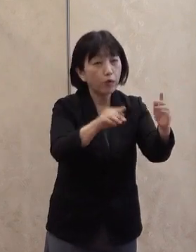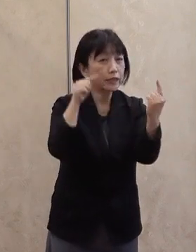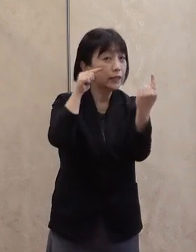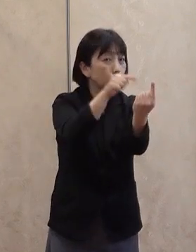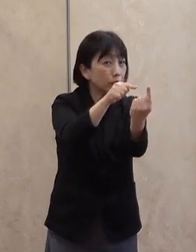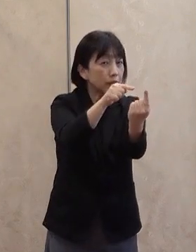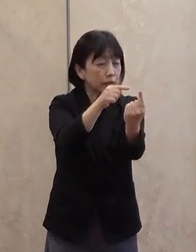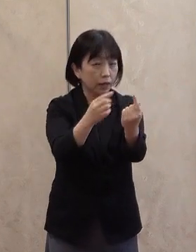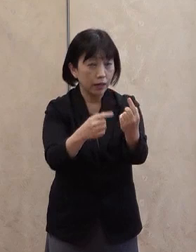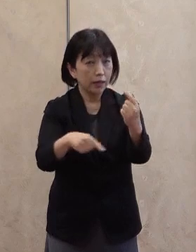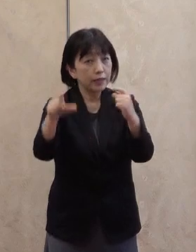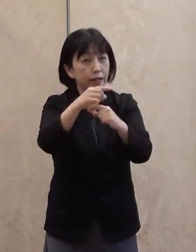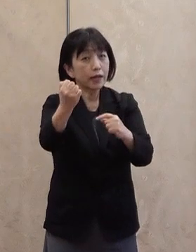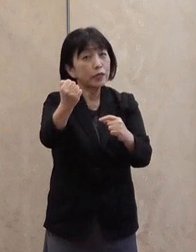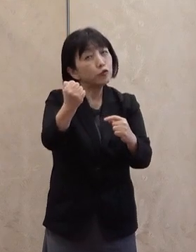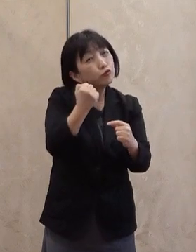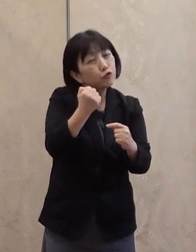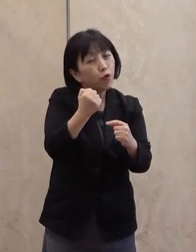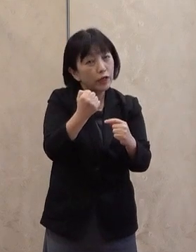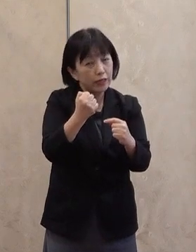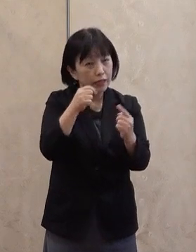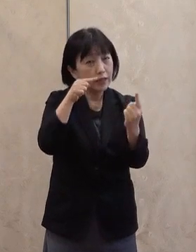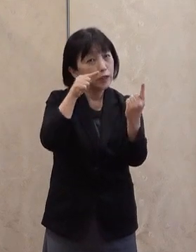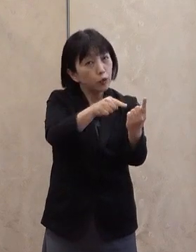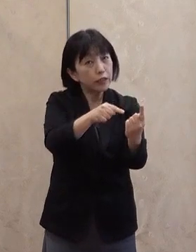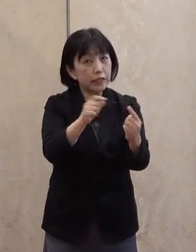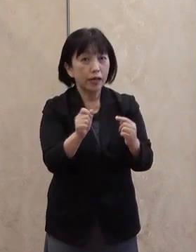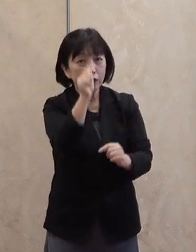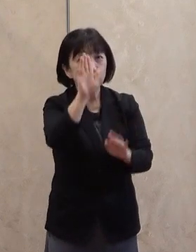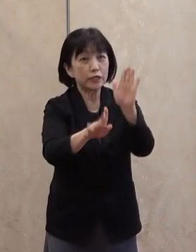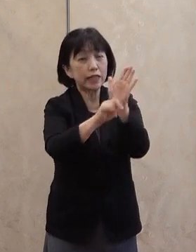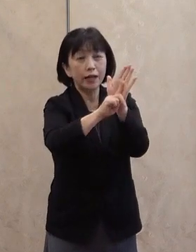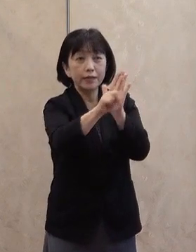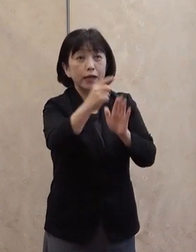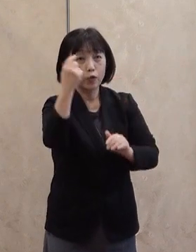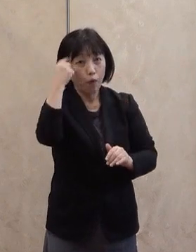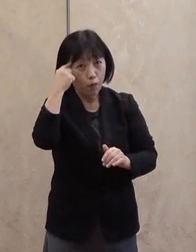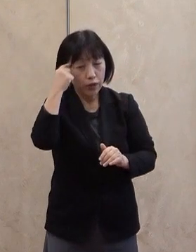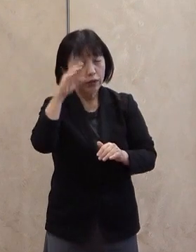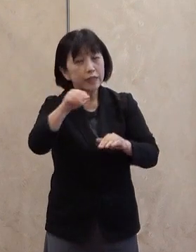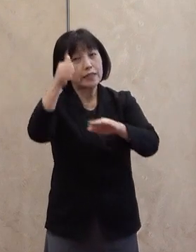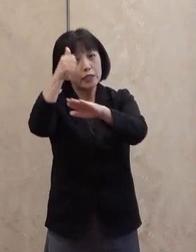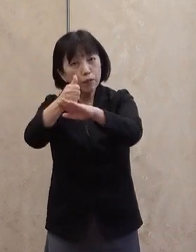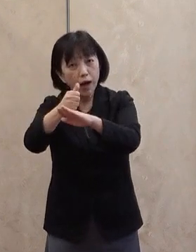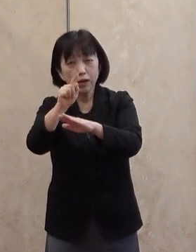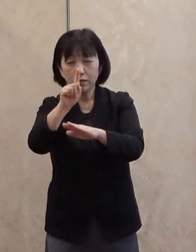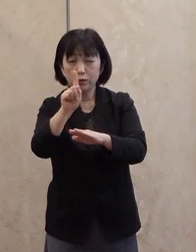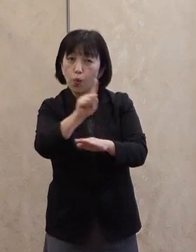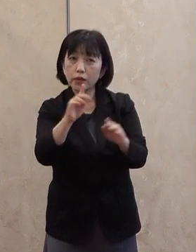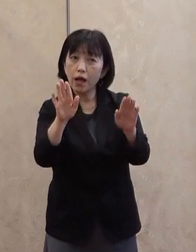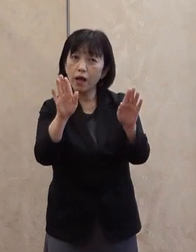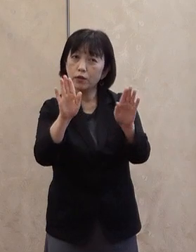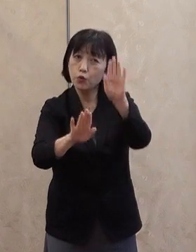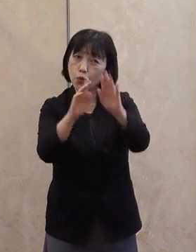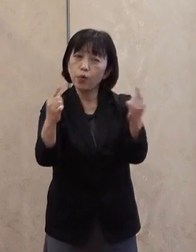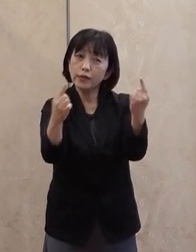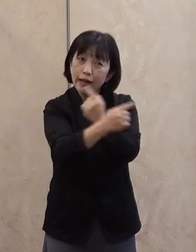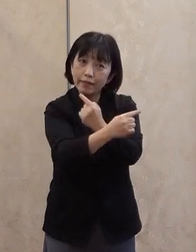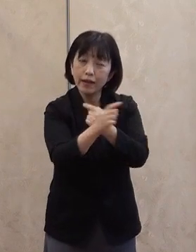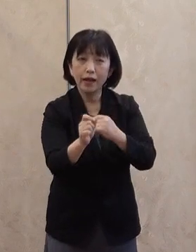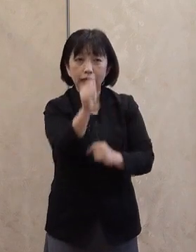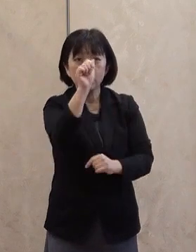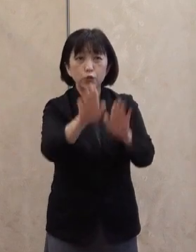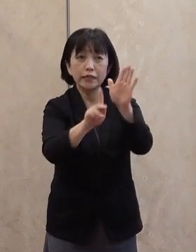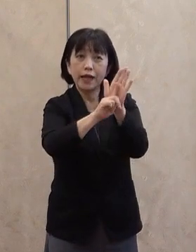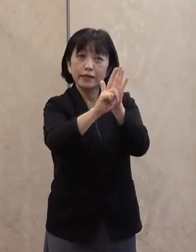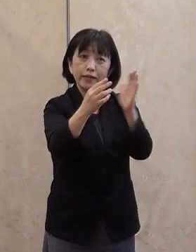急事態宣言という立て付けがあると思うんですが、知事としてはどのような状態になれば緊急事態宣言が必要